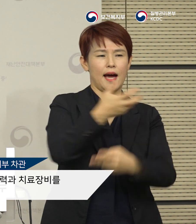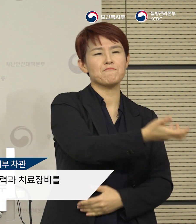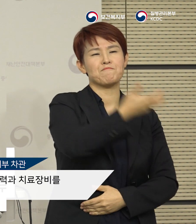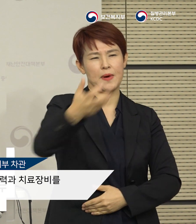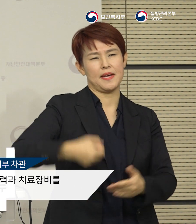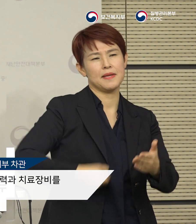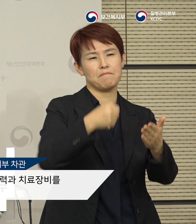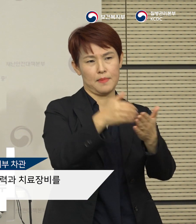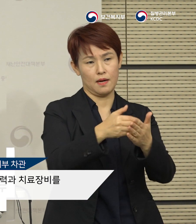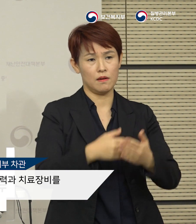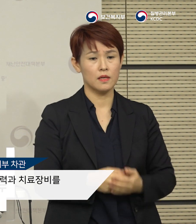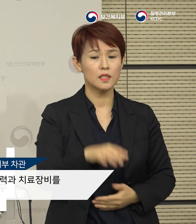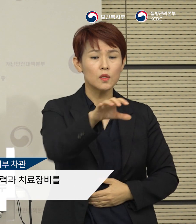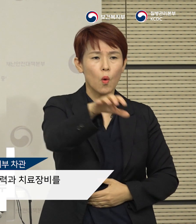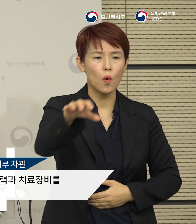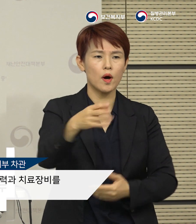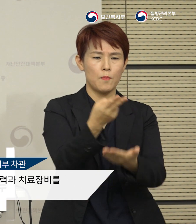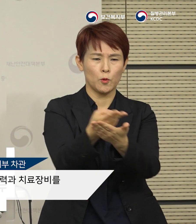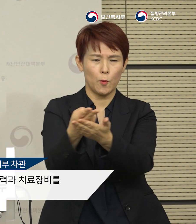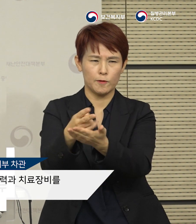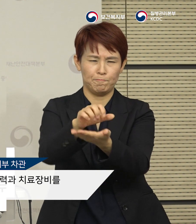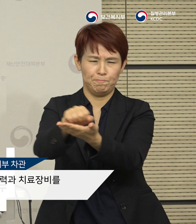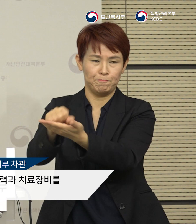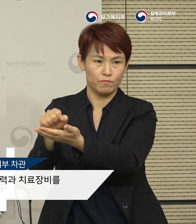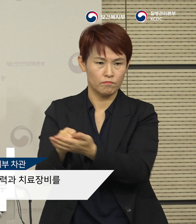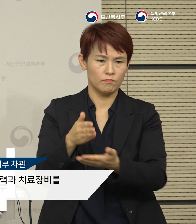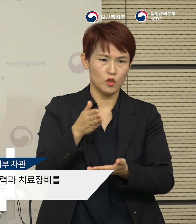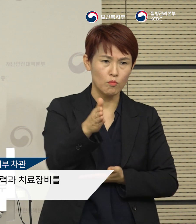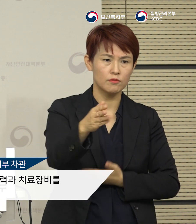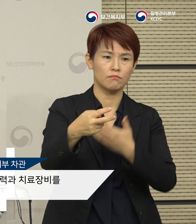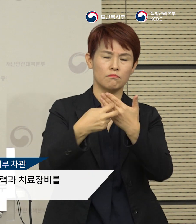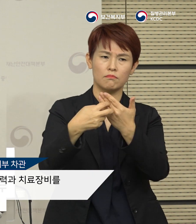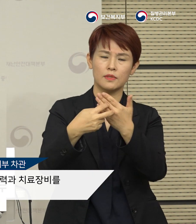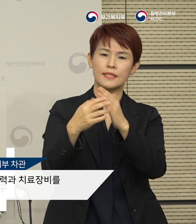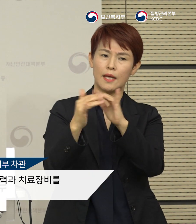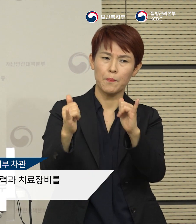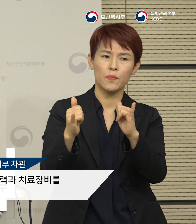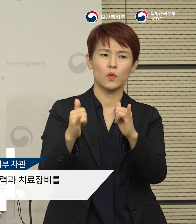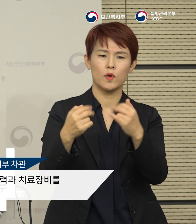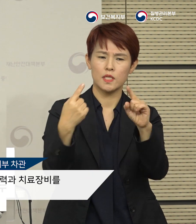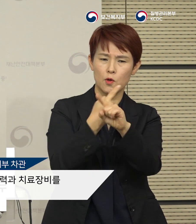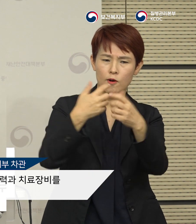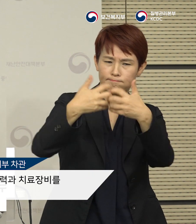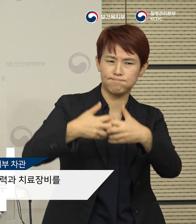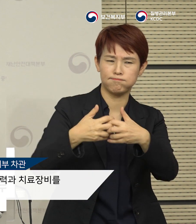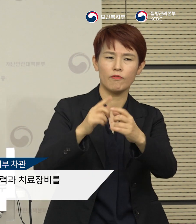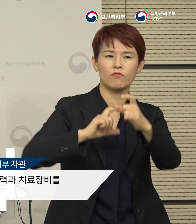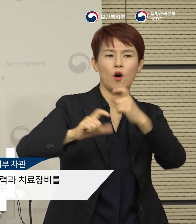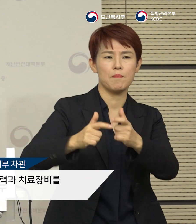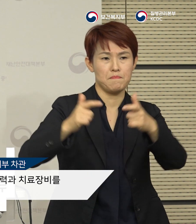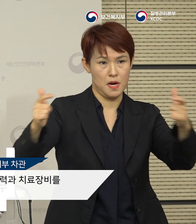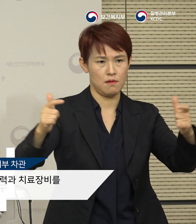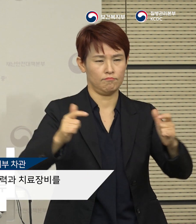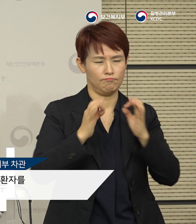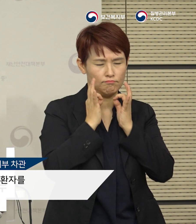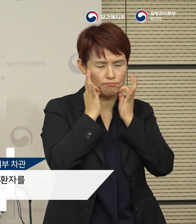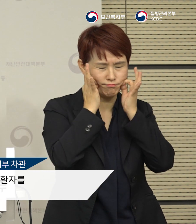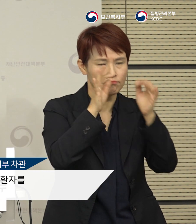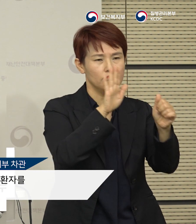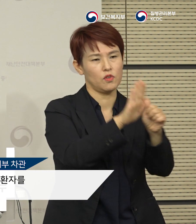국립정신건강센터에 병동을 확보하고 전문 의료 인력과 치료 장비를 추가로 투입하여 최선의 진료를 제공할